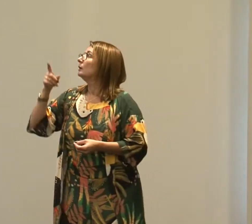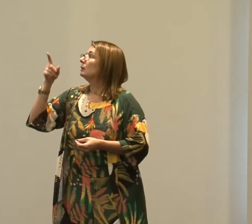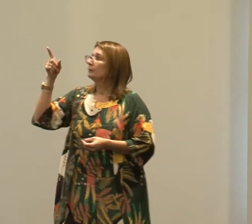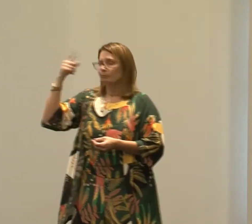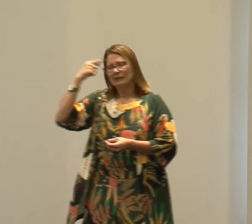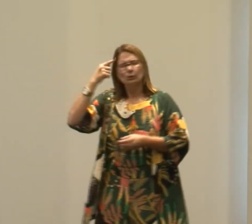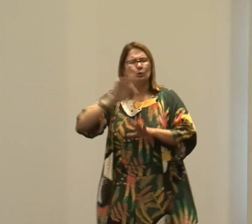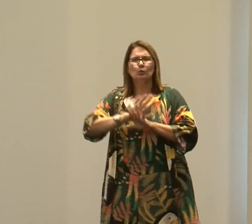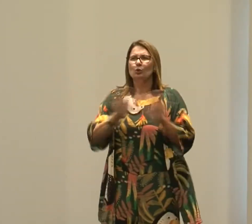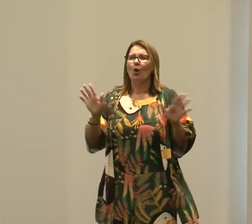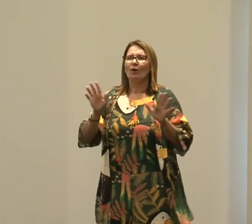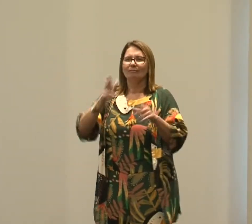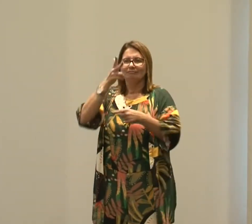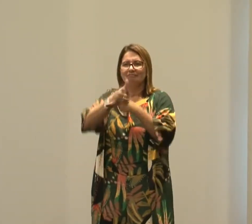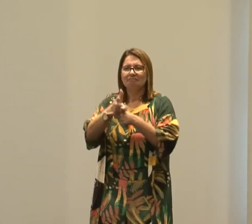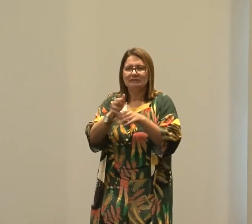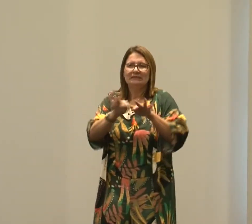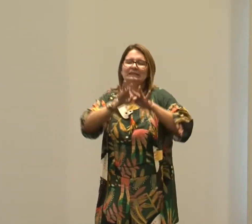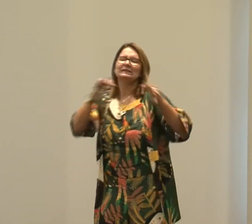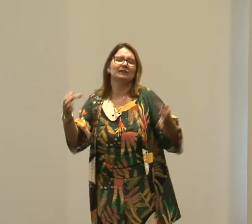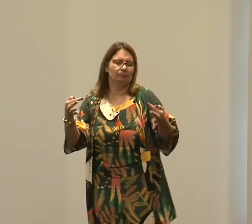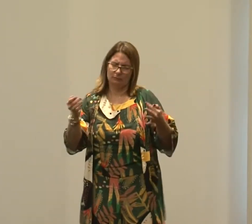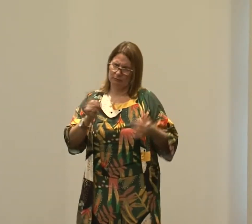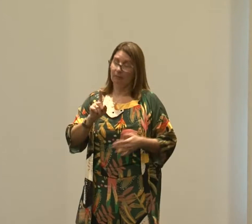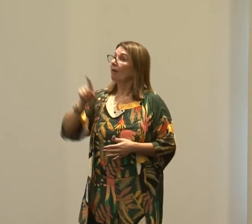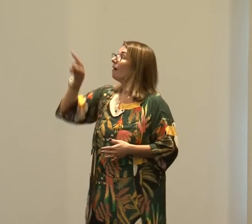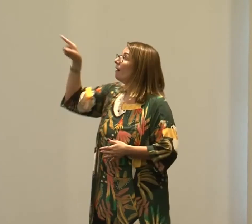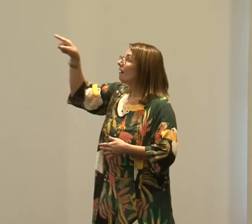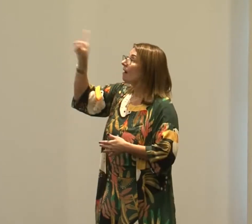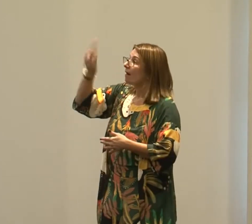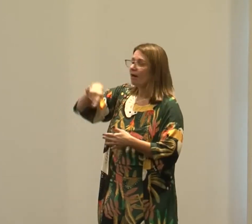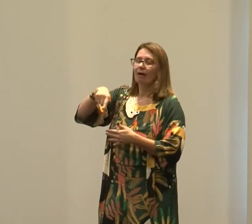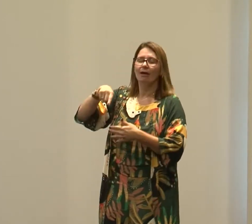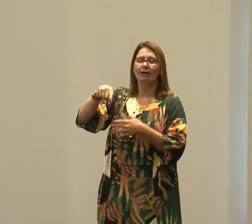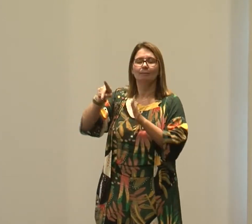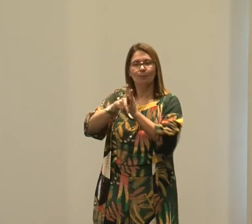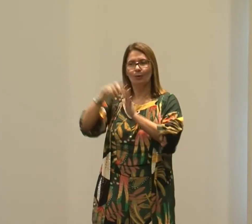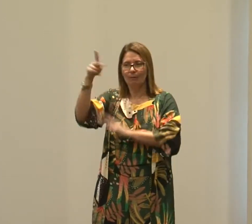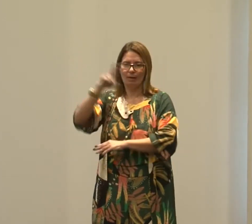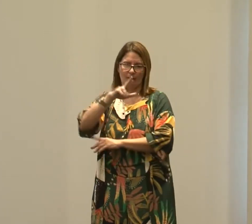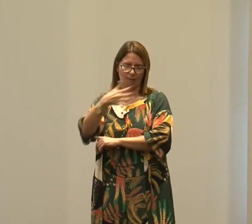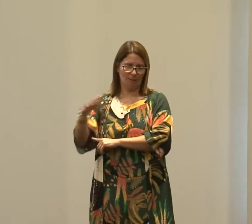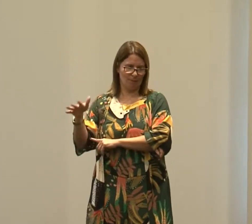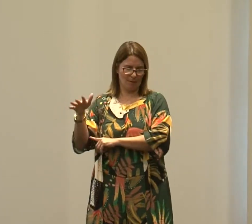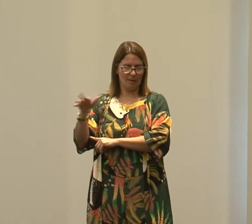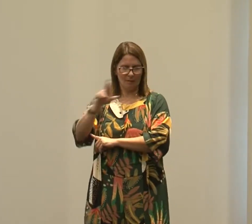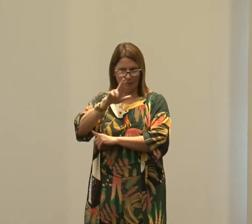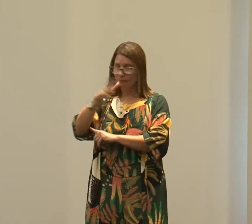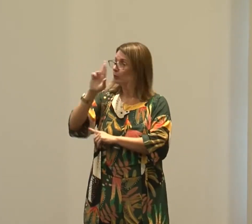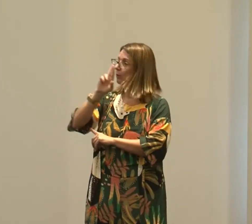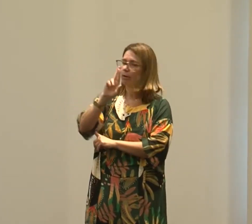Vamos falar sobre a minha metodologia. Às vezes a gente pensa que é simples, mas na verdade não é.